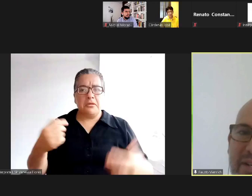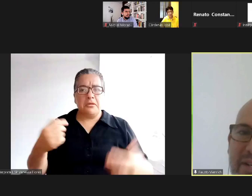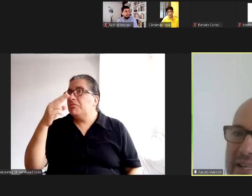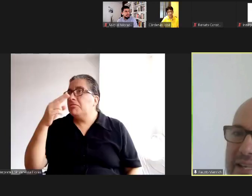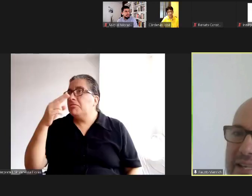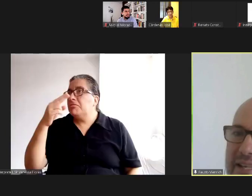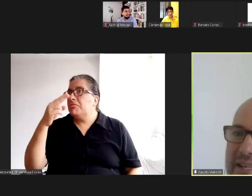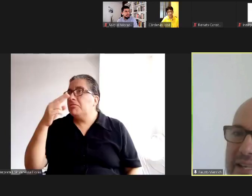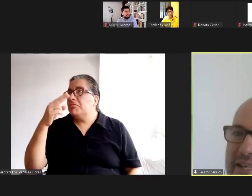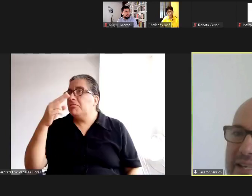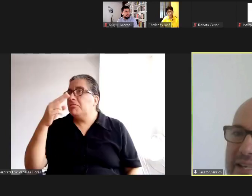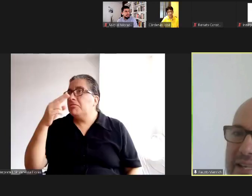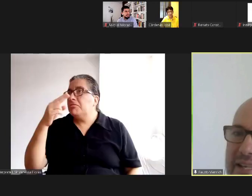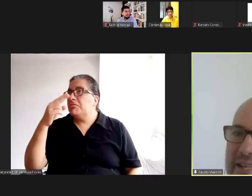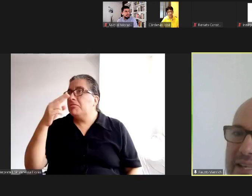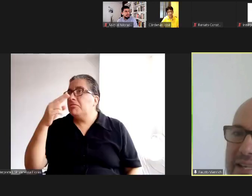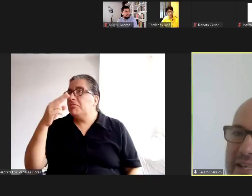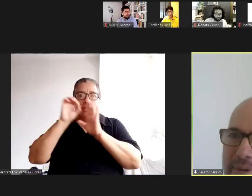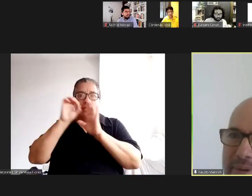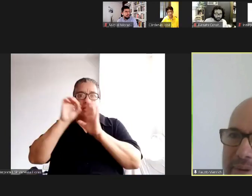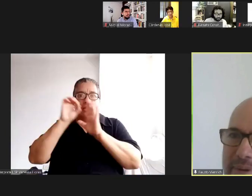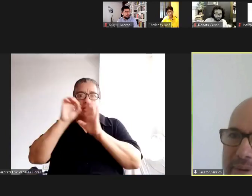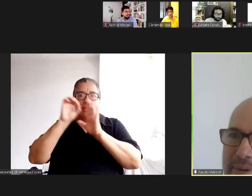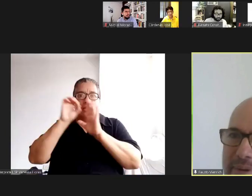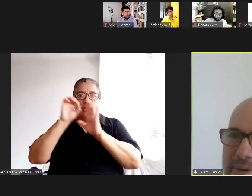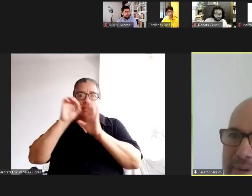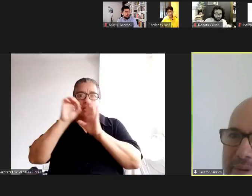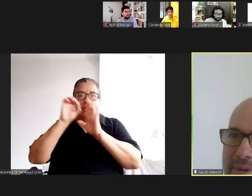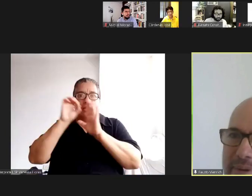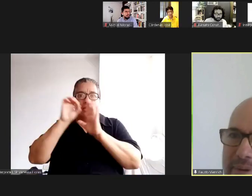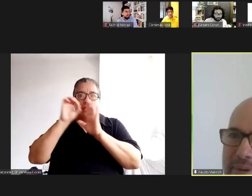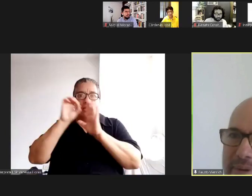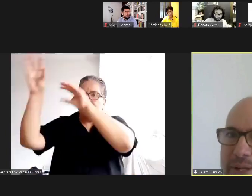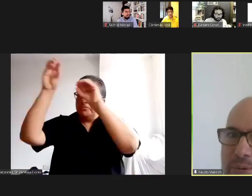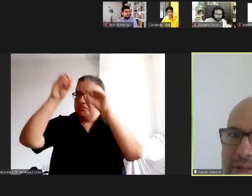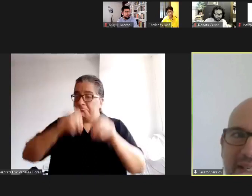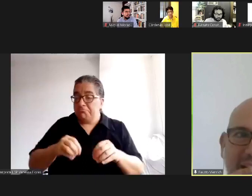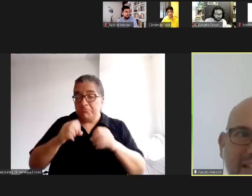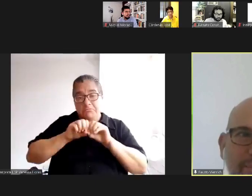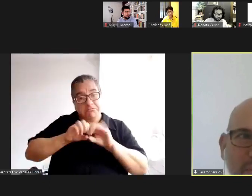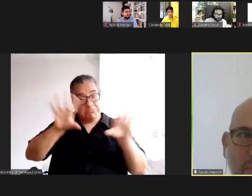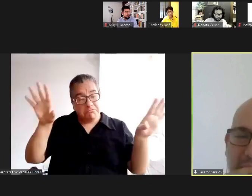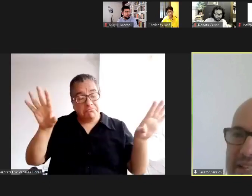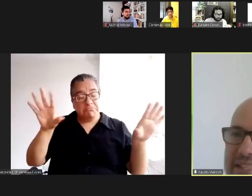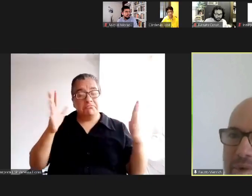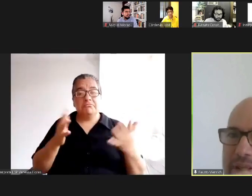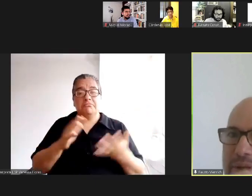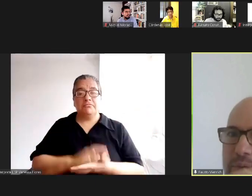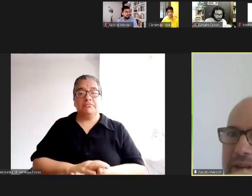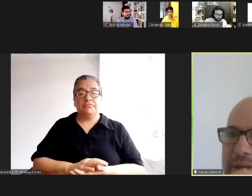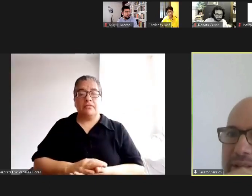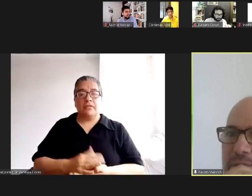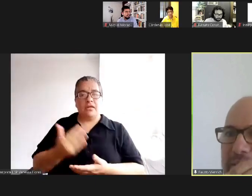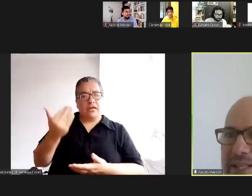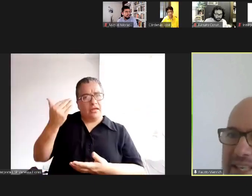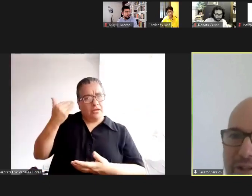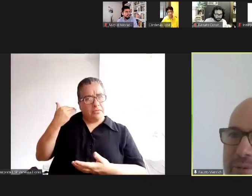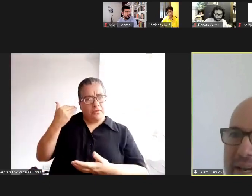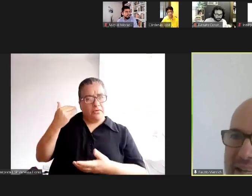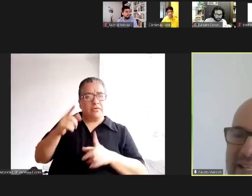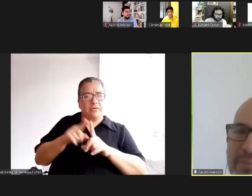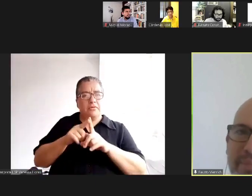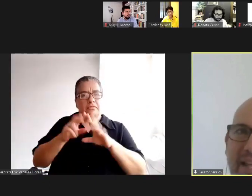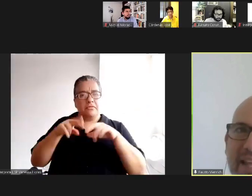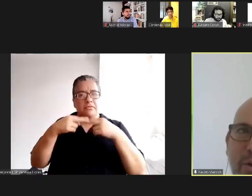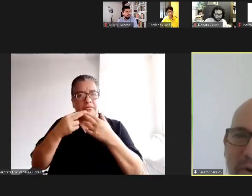de tomar en cuenta las buenas prácticas que ellos llevan, también para replicarlas en el Perú. Hace poco organizamos también un evento del Tratado